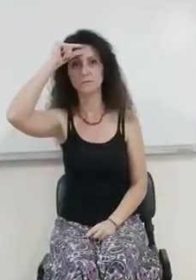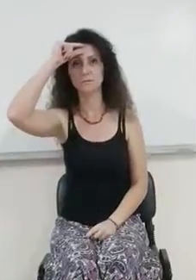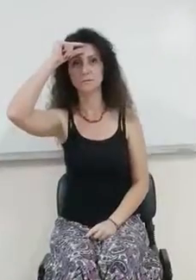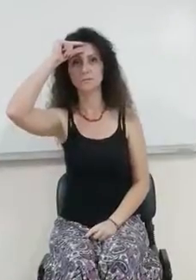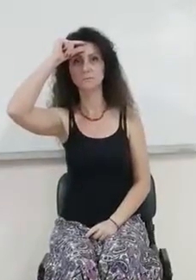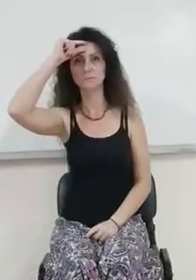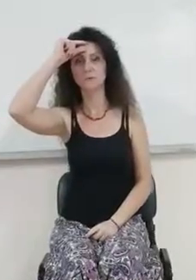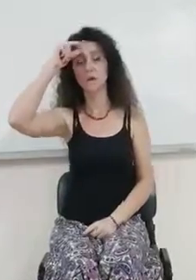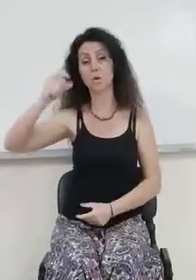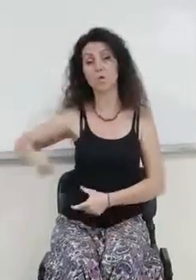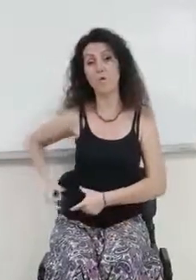Güvenli,